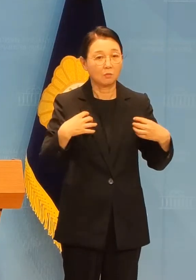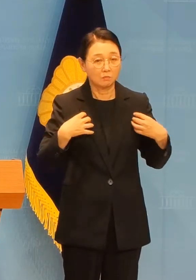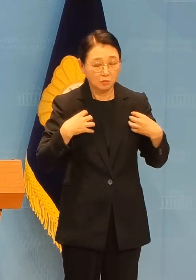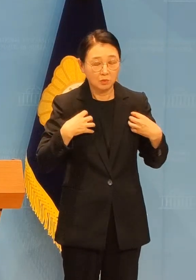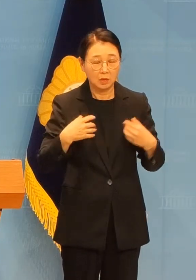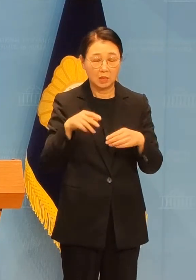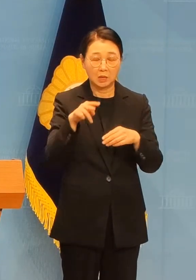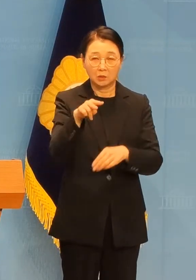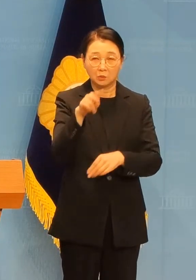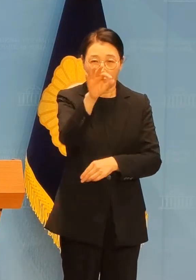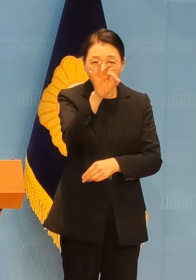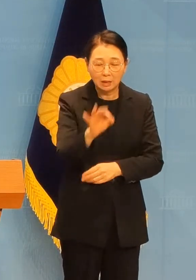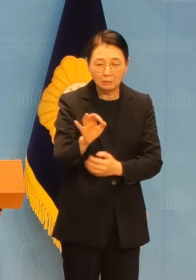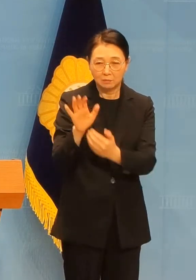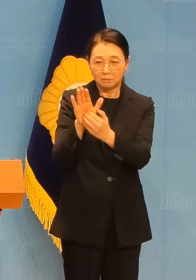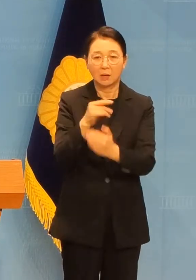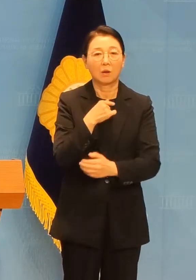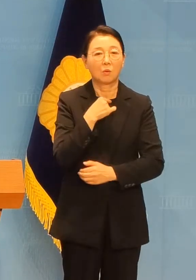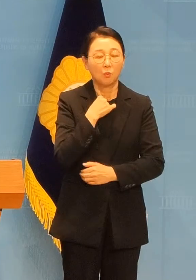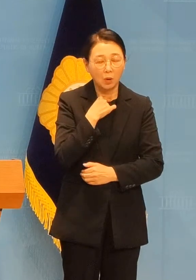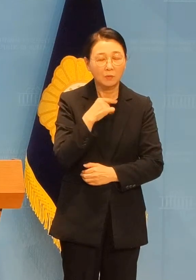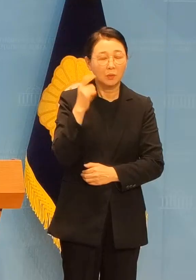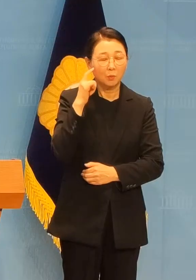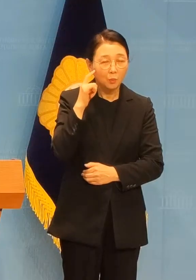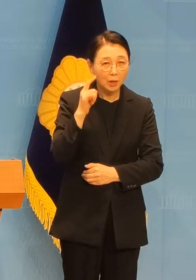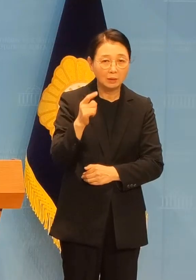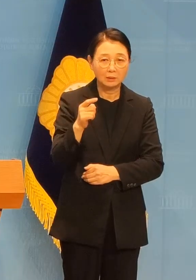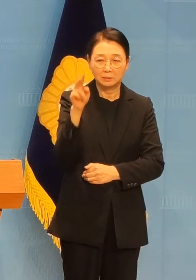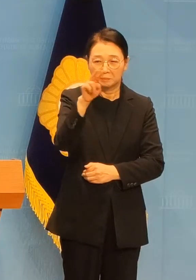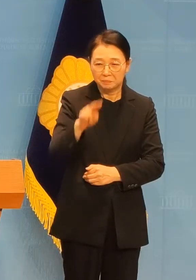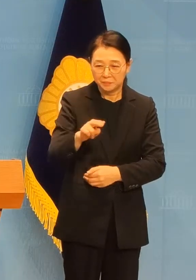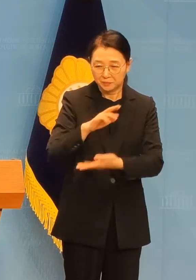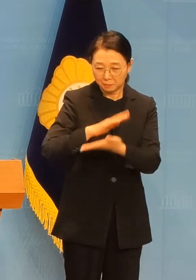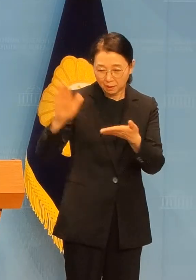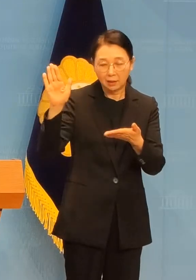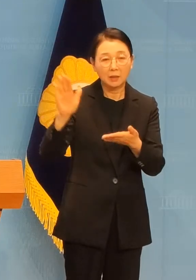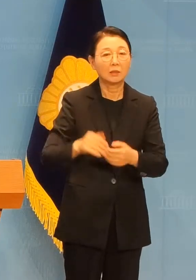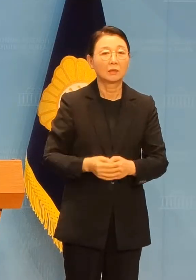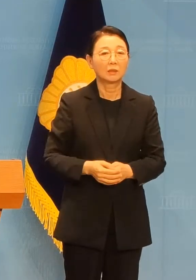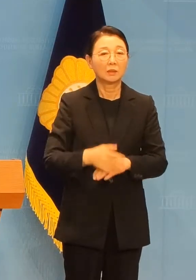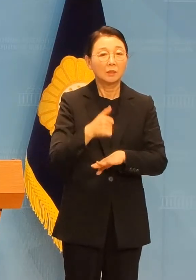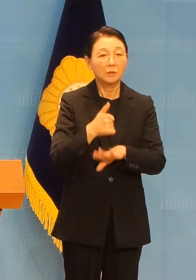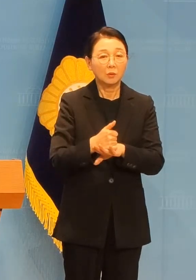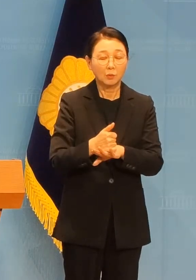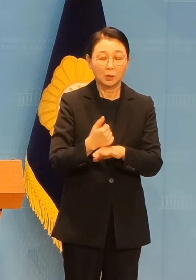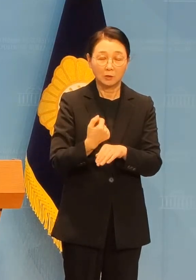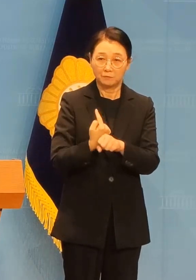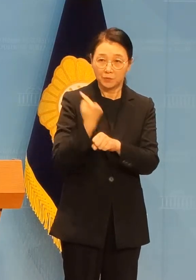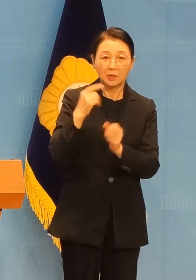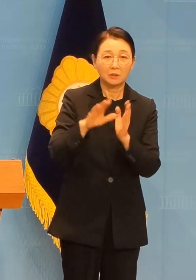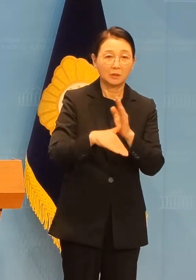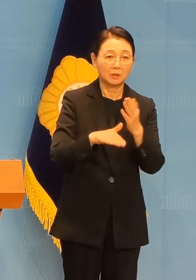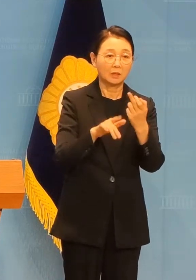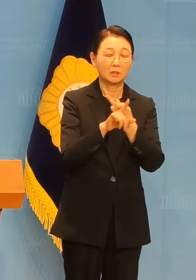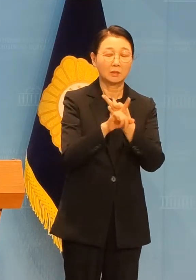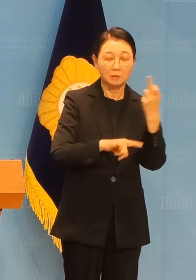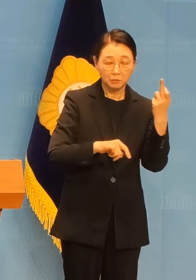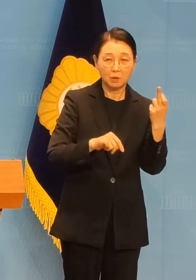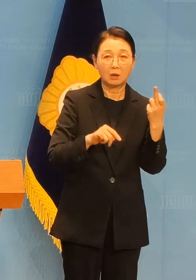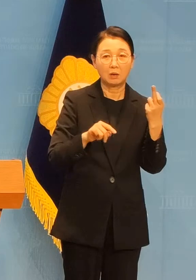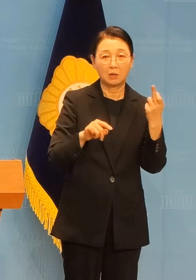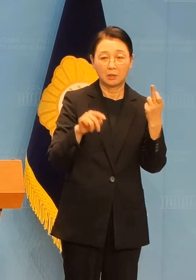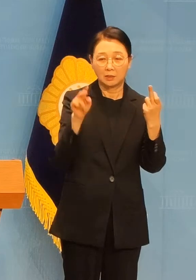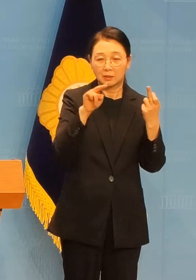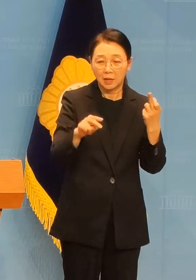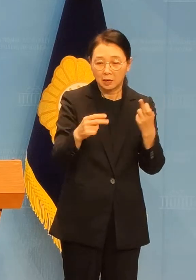환율 방어라는 이유로 외환 보유액을 소진했습니다. 그 결과 지난해 12월 외환